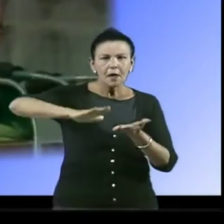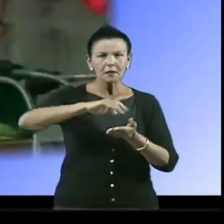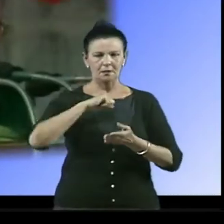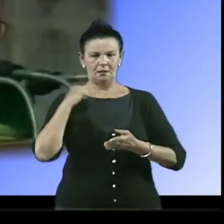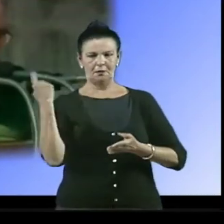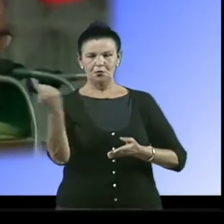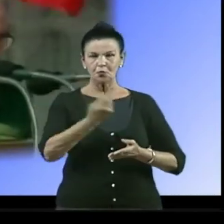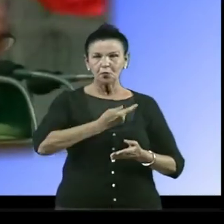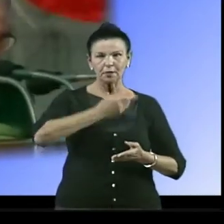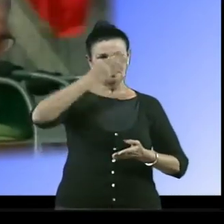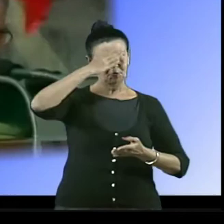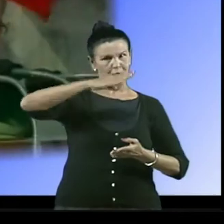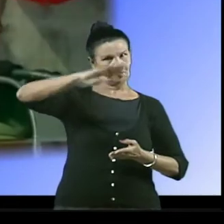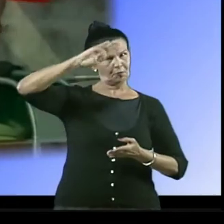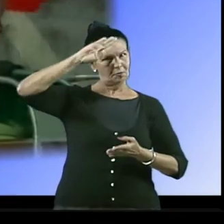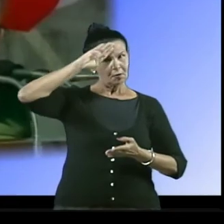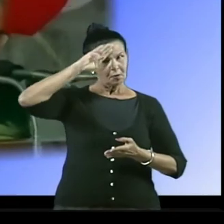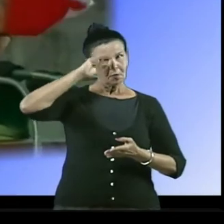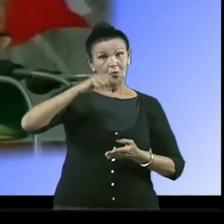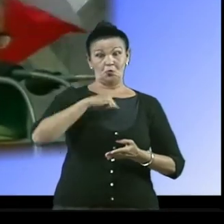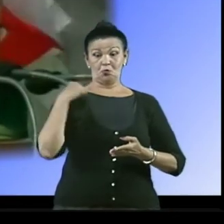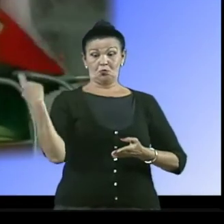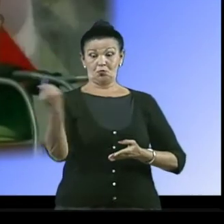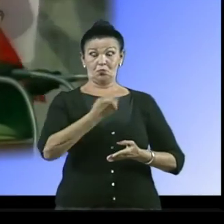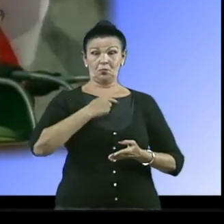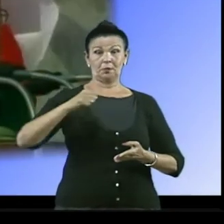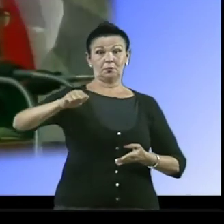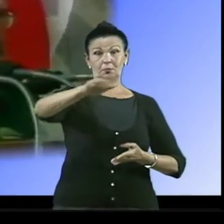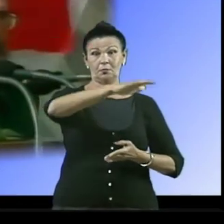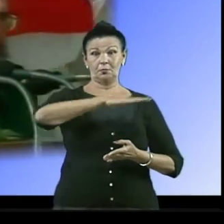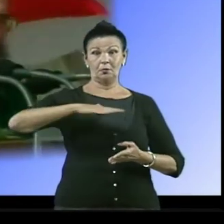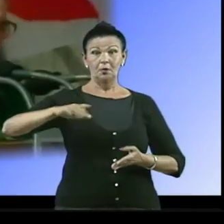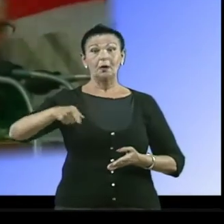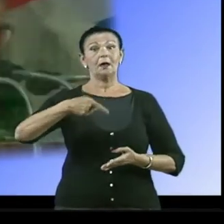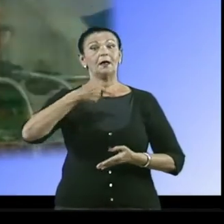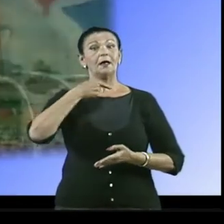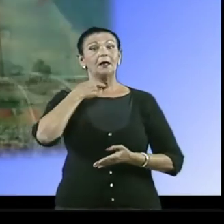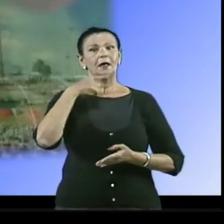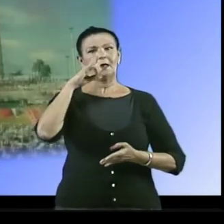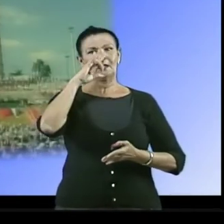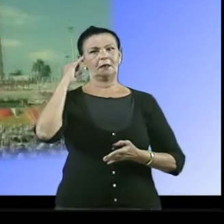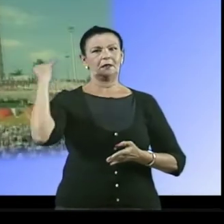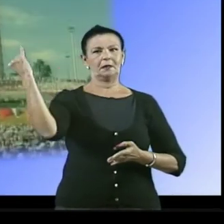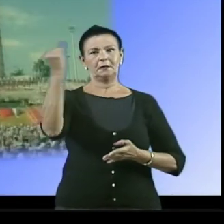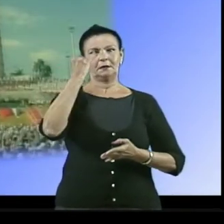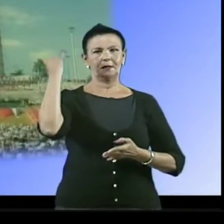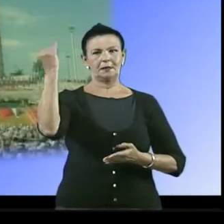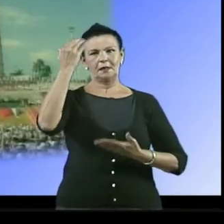patriotismo, nuestro socialismo y nuestro internacionalismo.